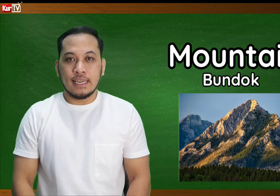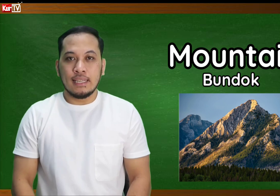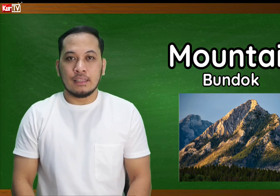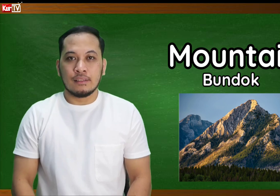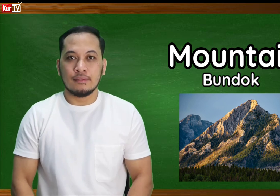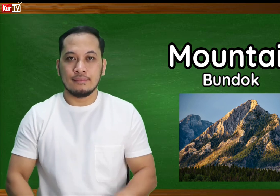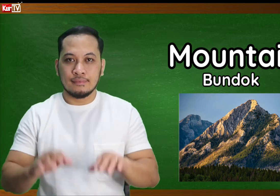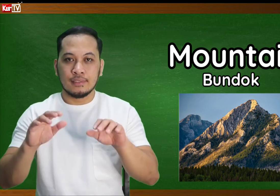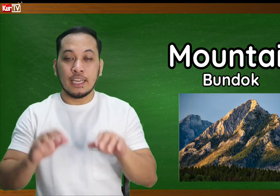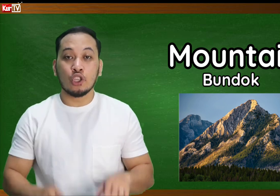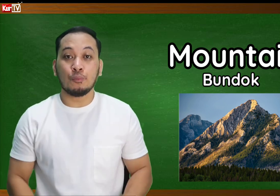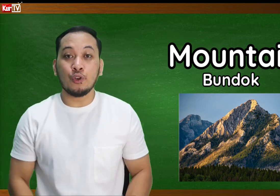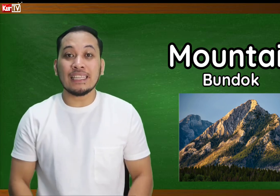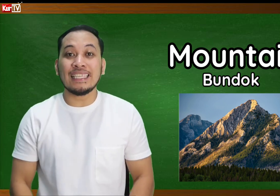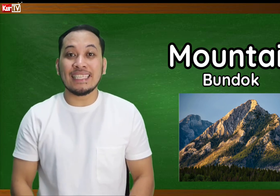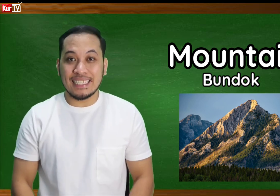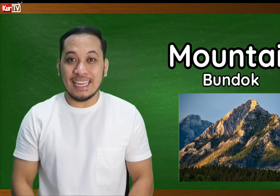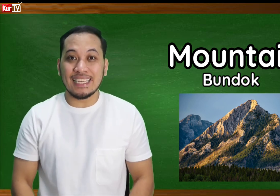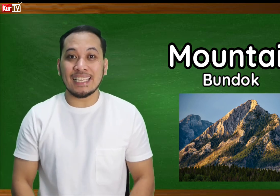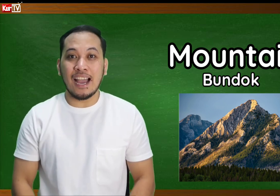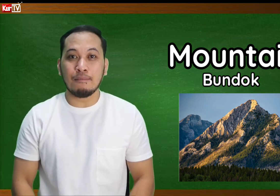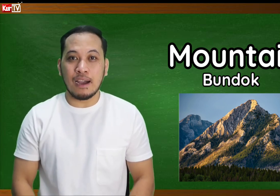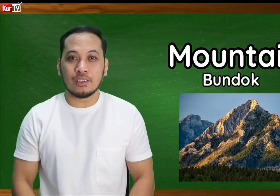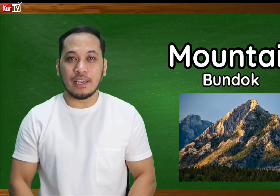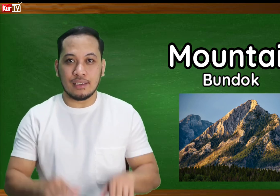Mountain. Ganito po natin isisenyas ang mountain.